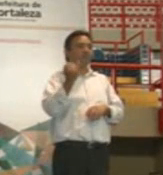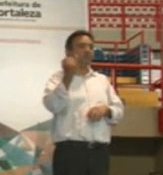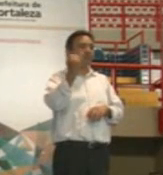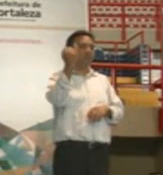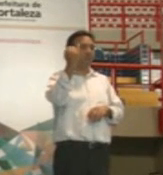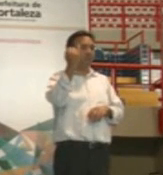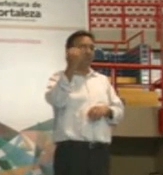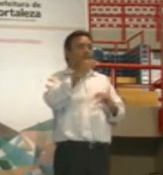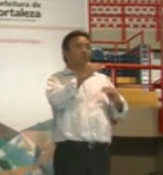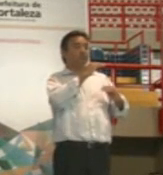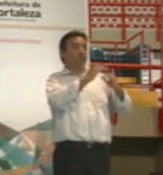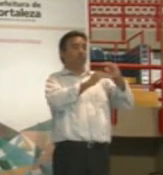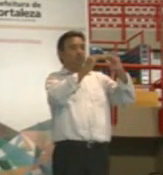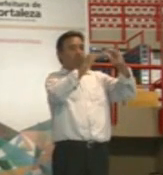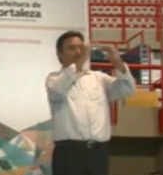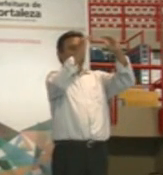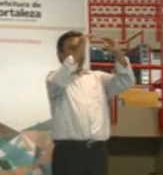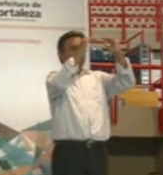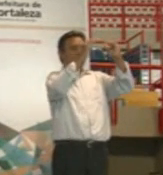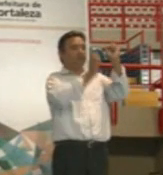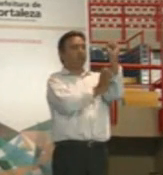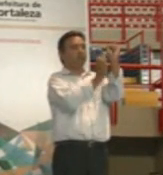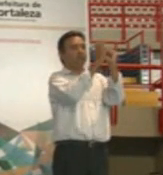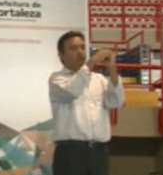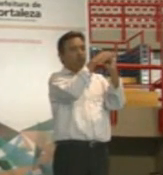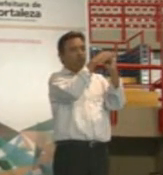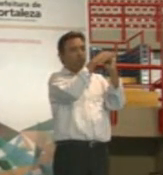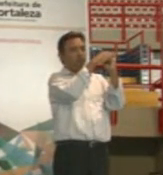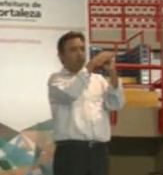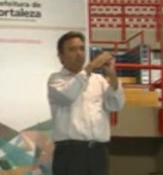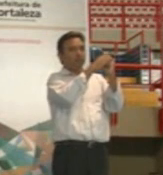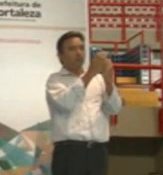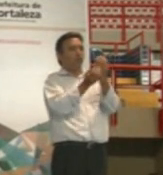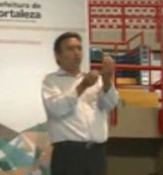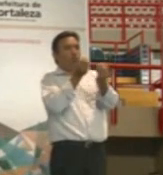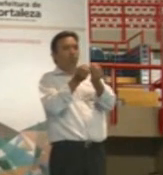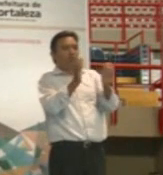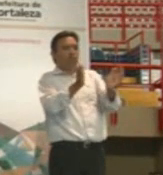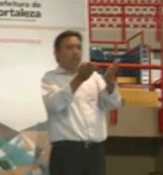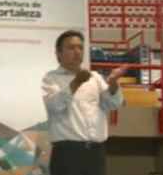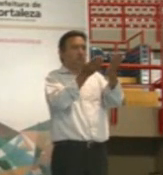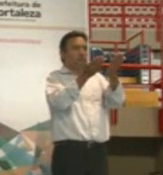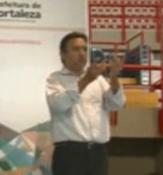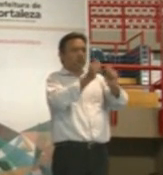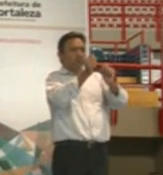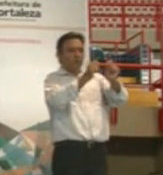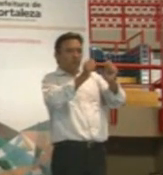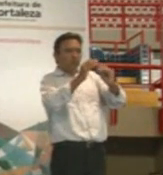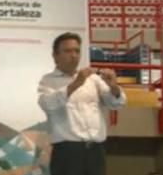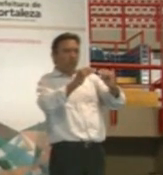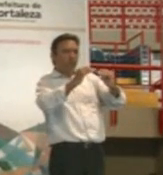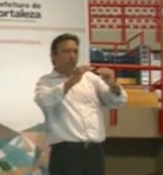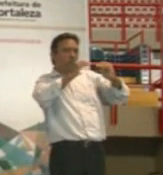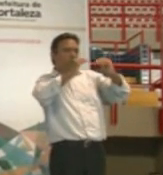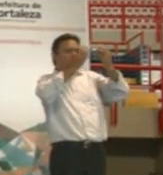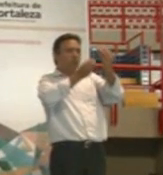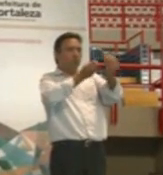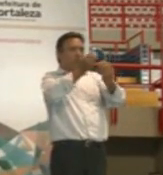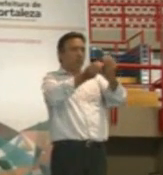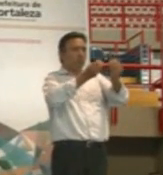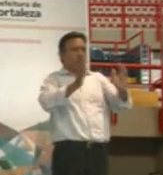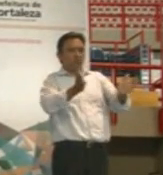O desenvolvimento sustentável. Como eu posso promover crescimento econômico? Tá? Como eu